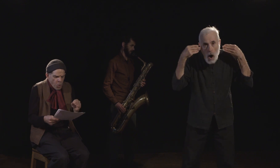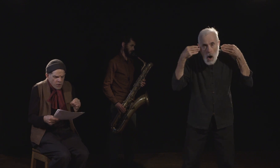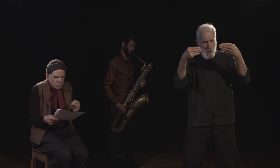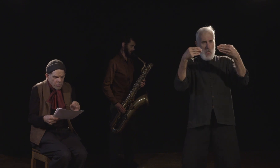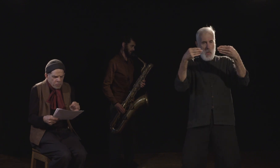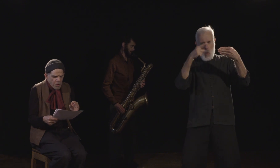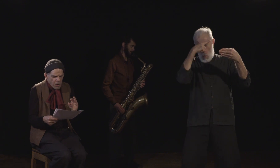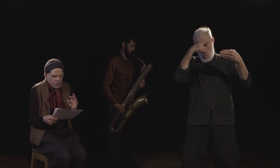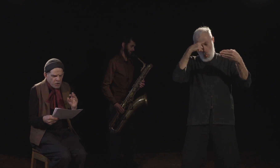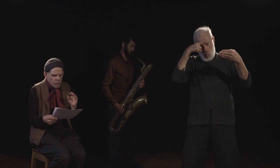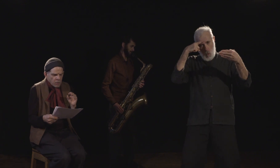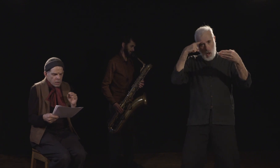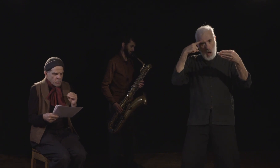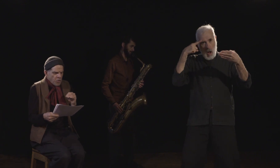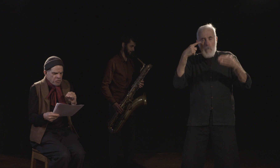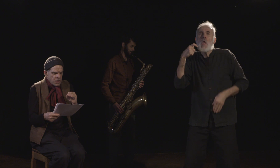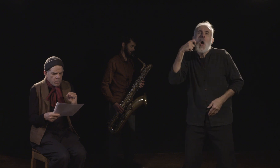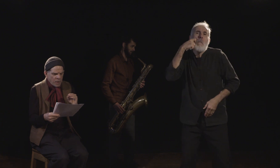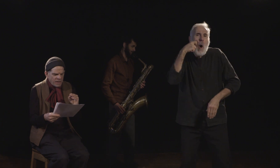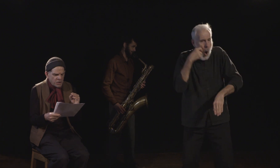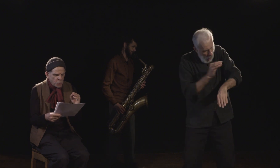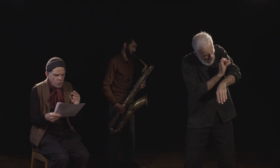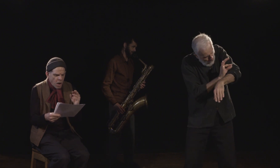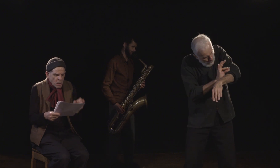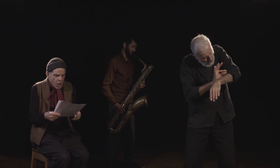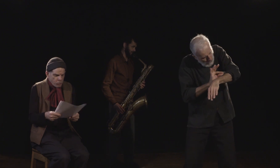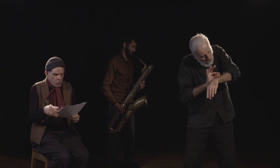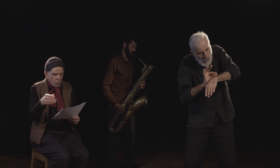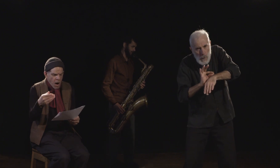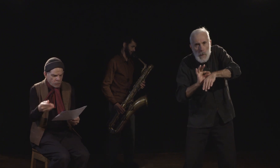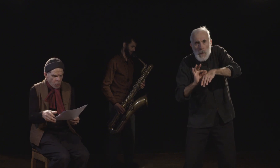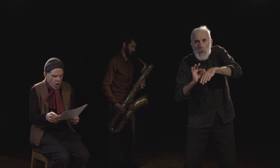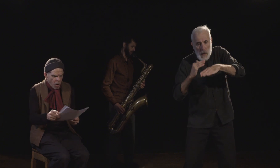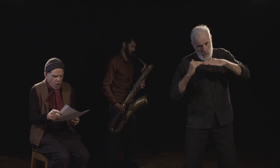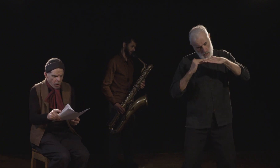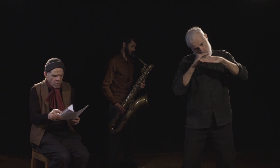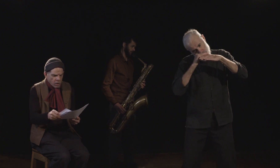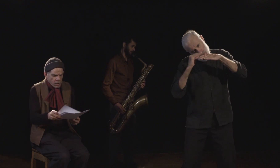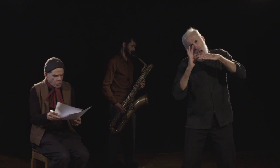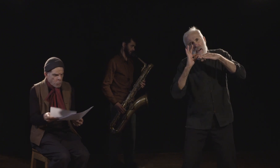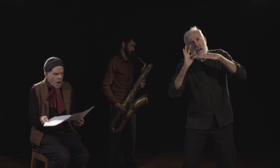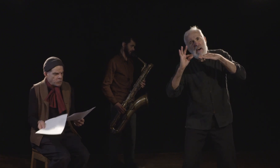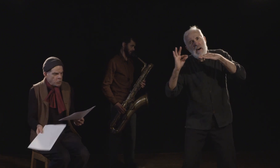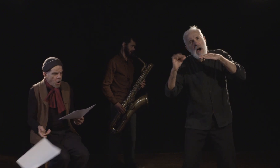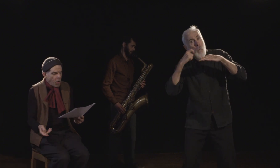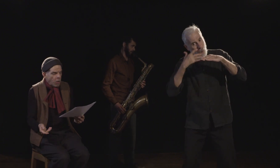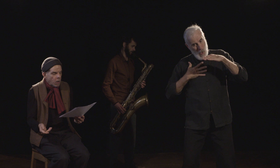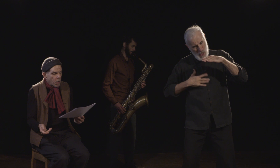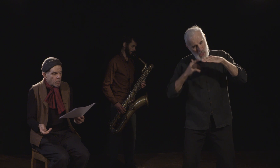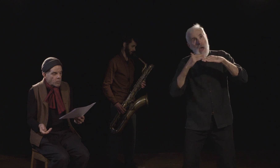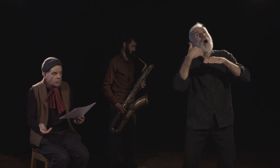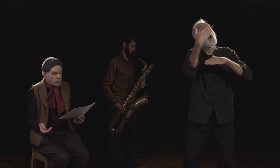Notre peau est une feuille, une fine pellicule entre le noir dehors et le noir